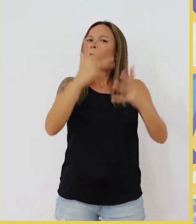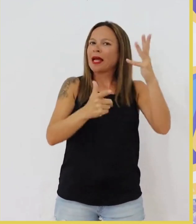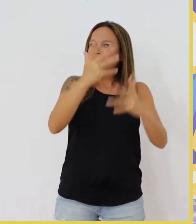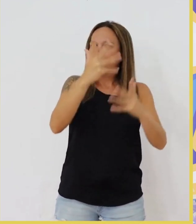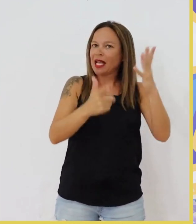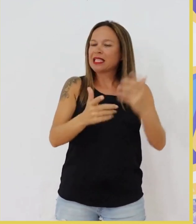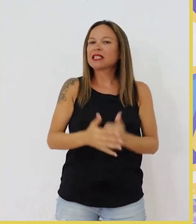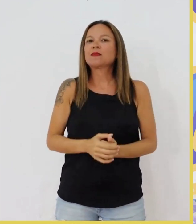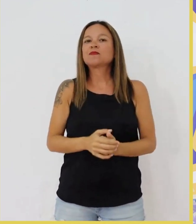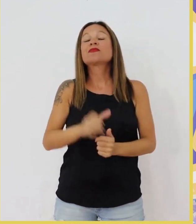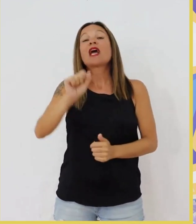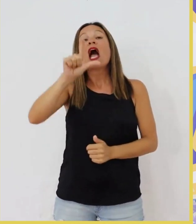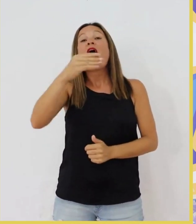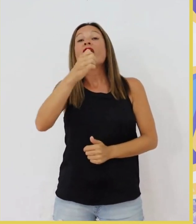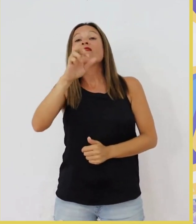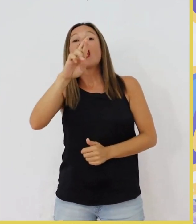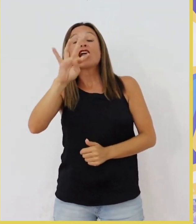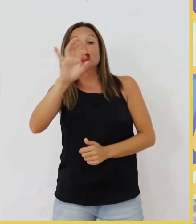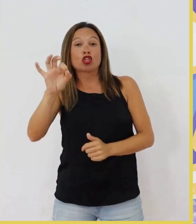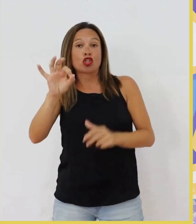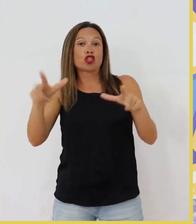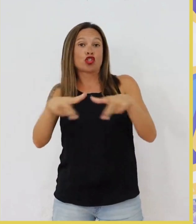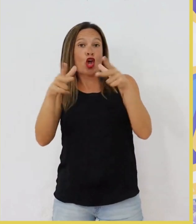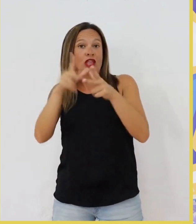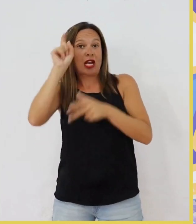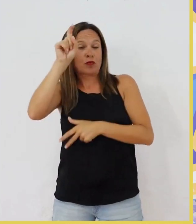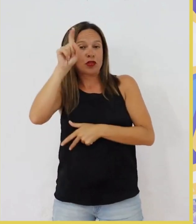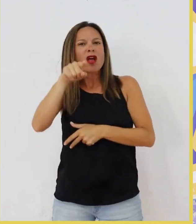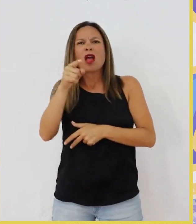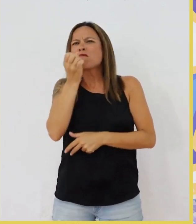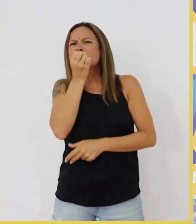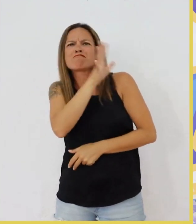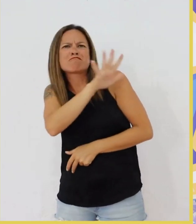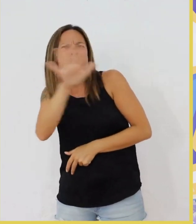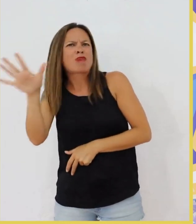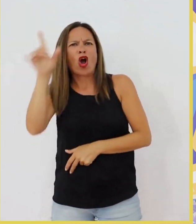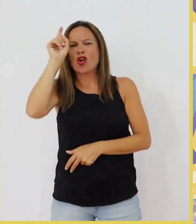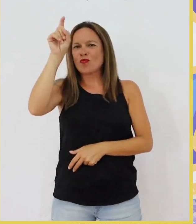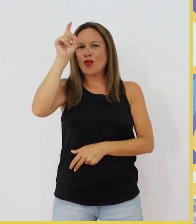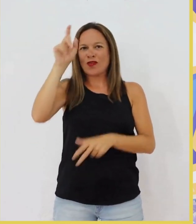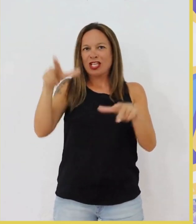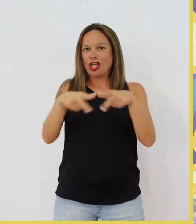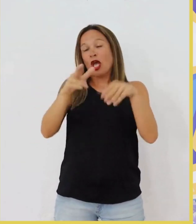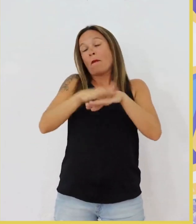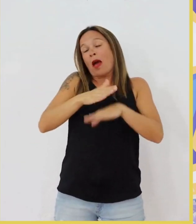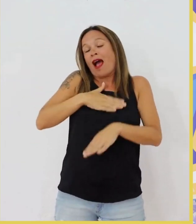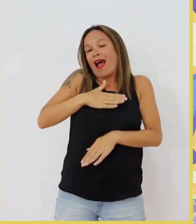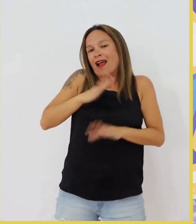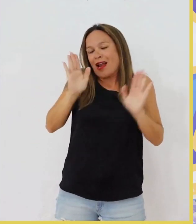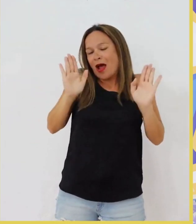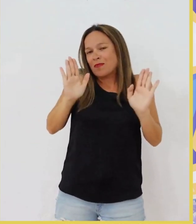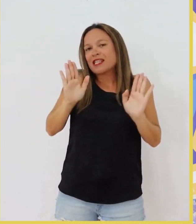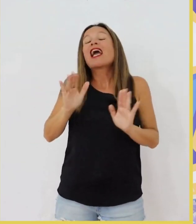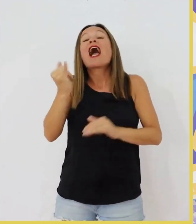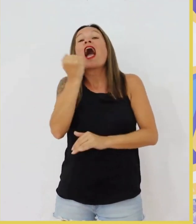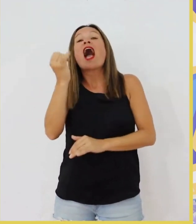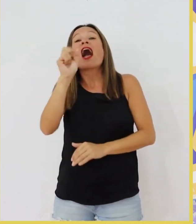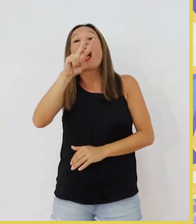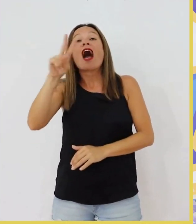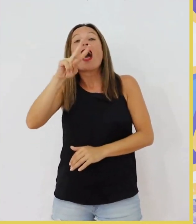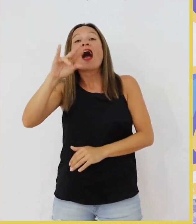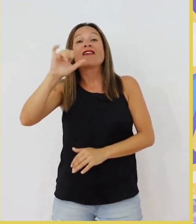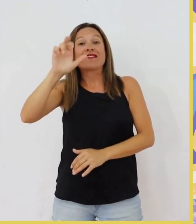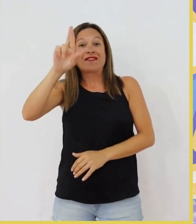de sociales, o al menos para mí. Javi es tutor de sexto A, a nosotros nos da inglés y es muy gracioso.